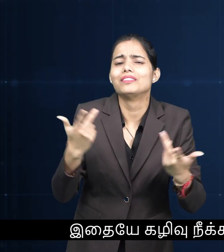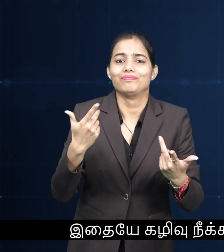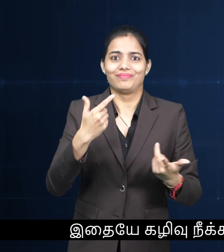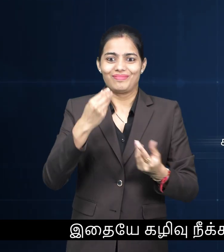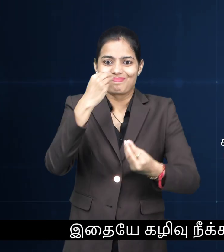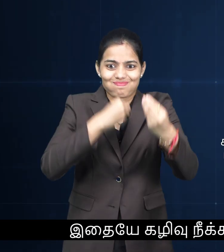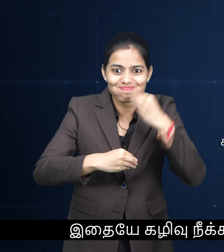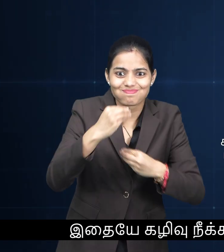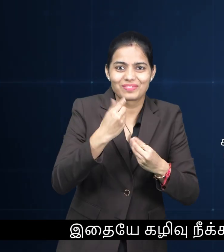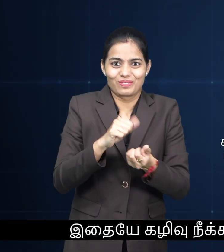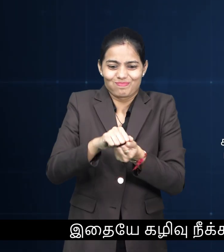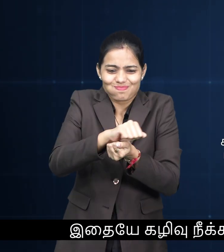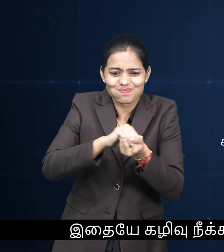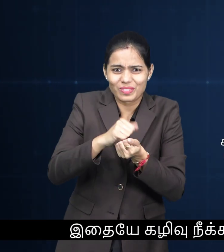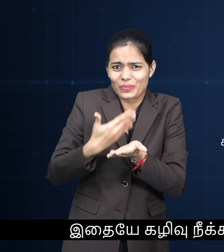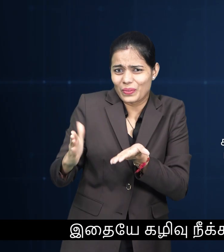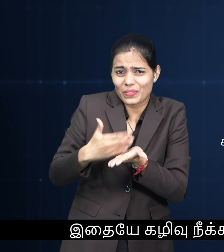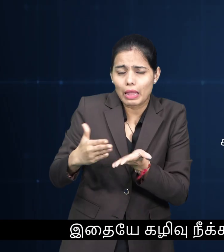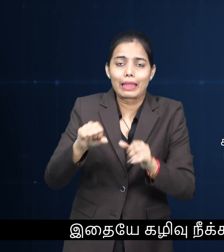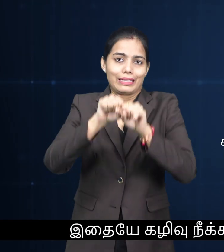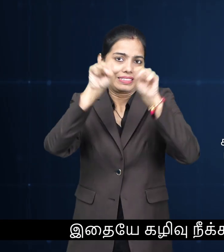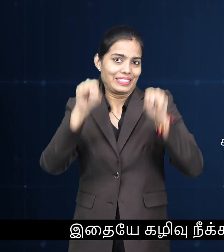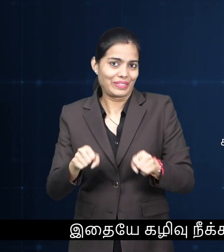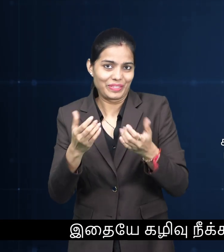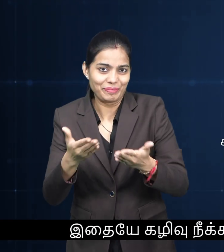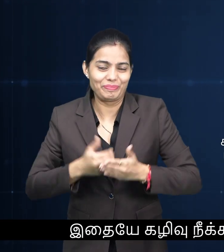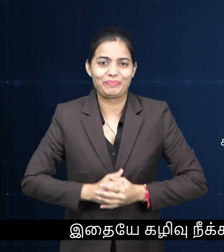இதையே கழிவு நீக்க மண்டலம் என அழைக்கிறோம்.